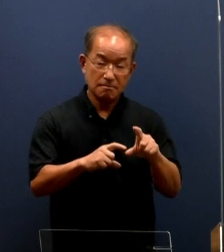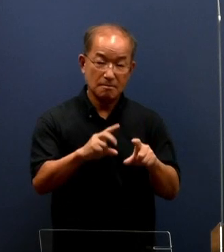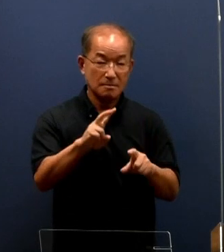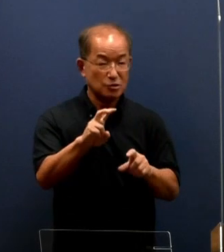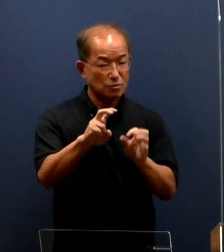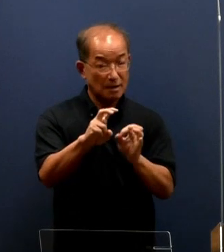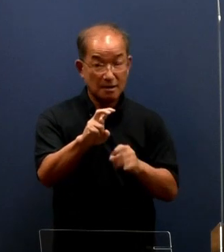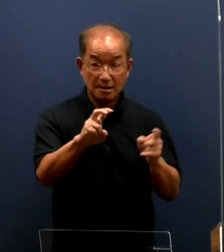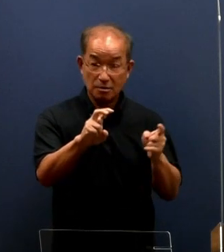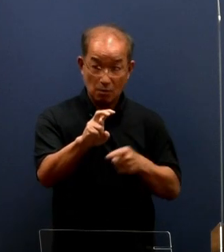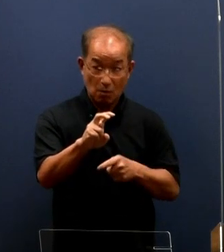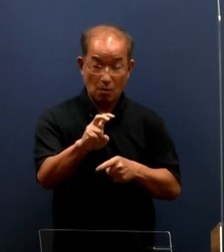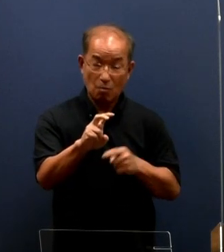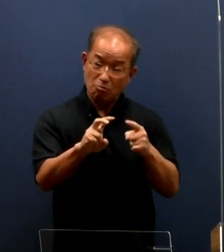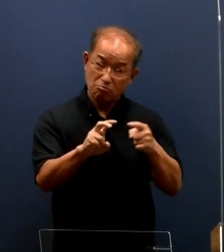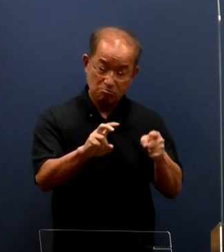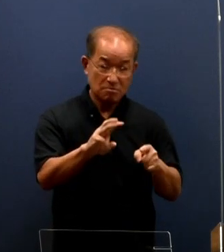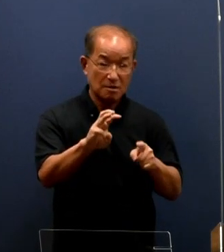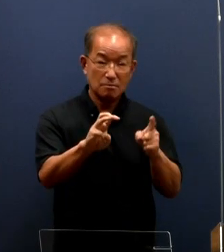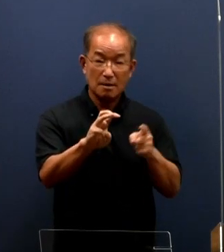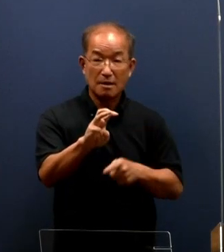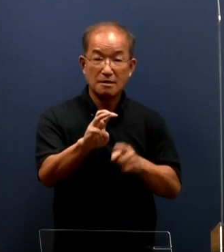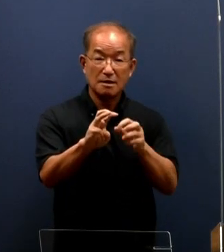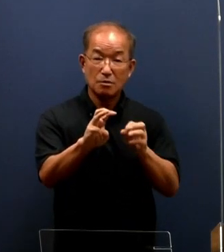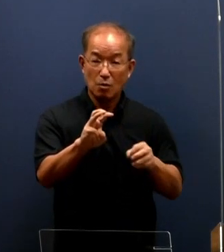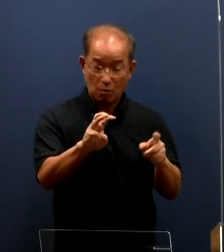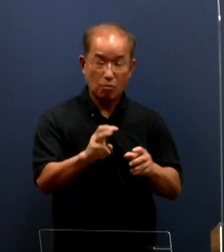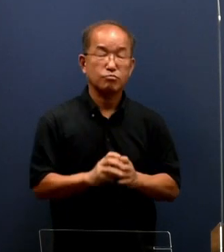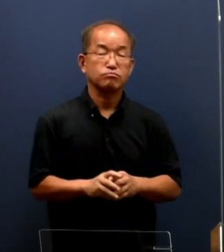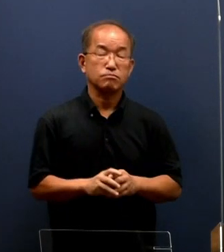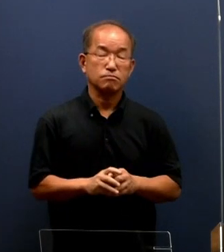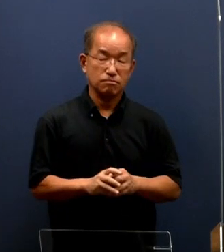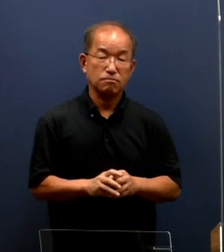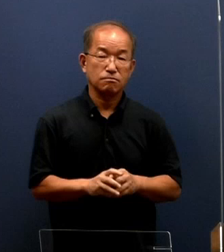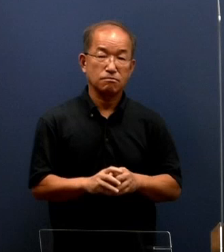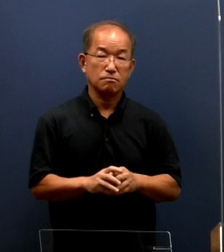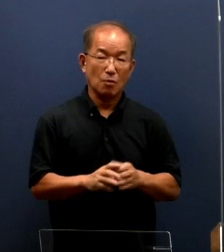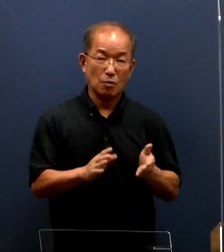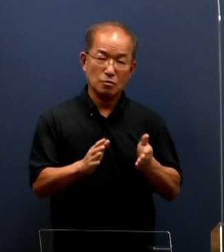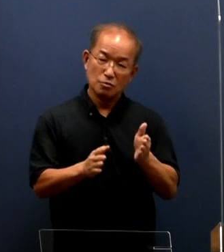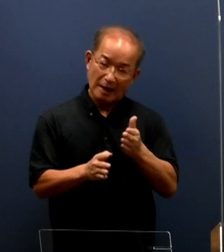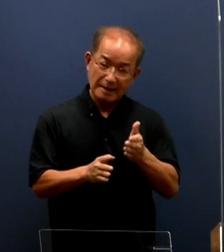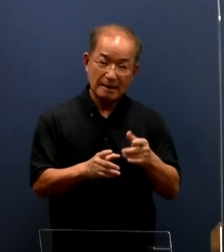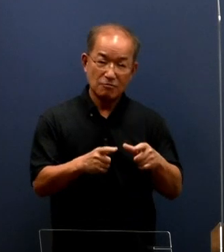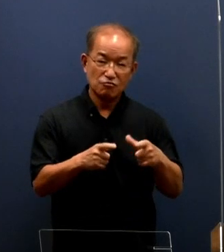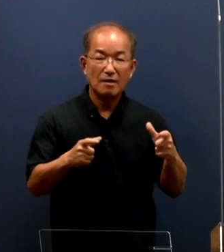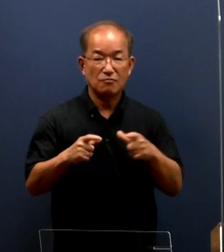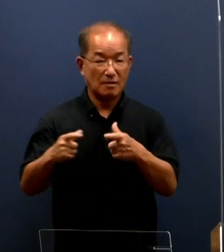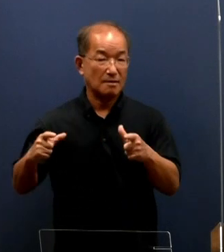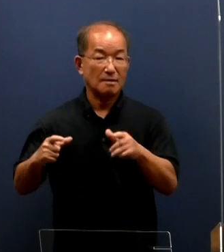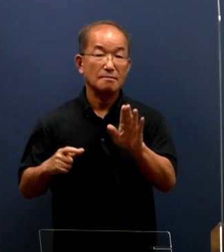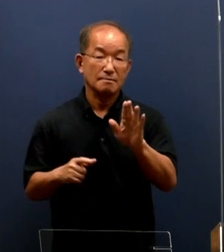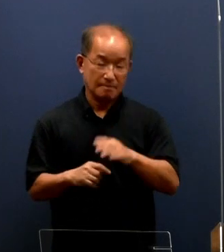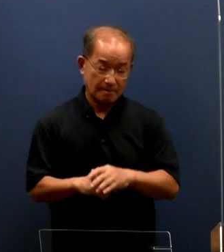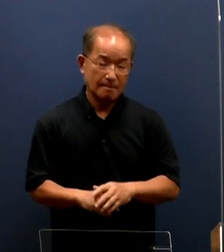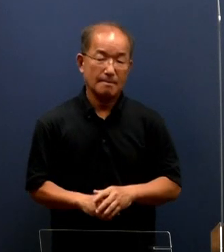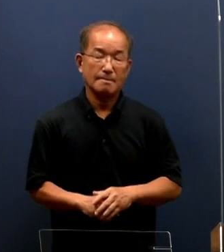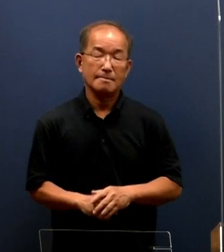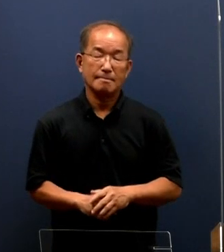2割から3割の間、1.3 倍とか 1.2 倍の間になっているという状況であります